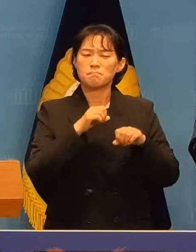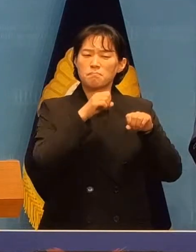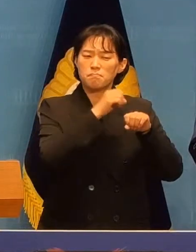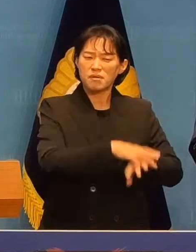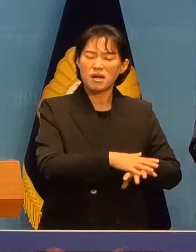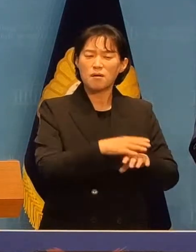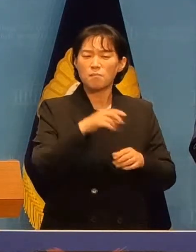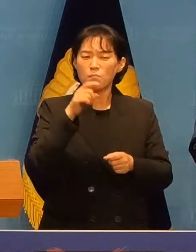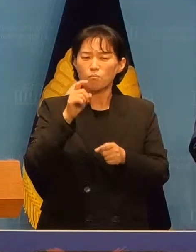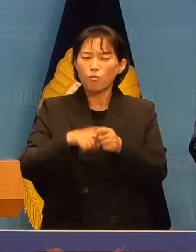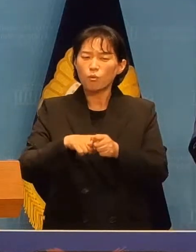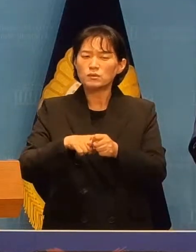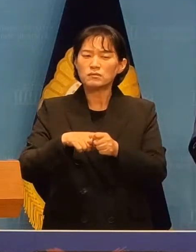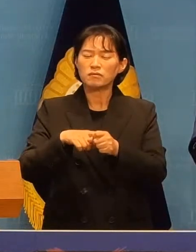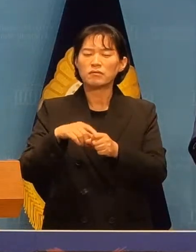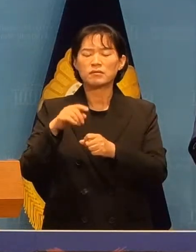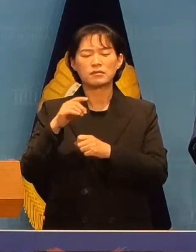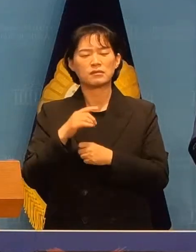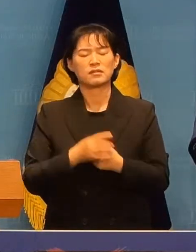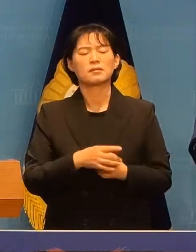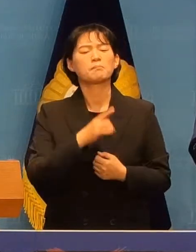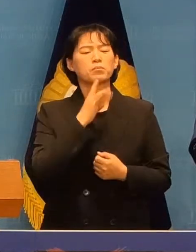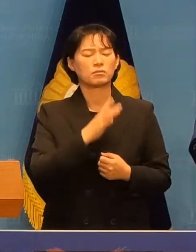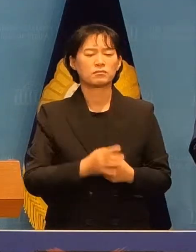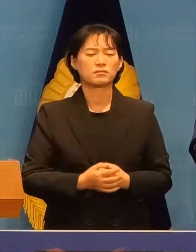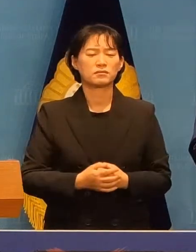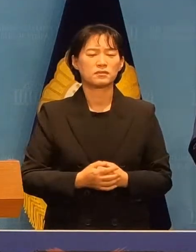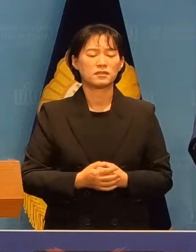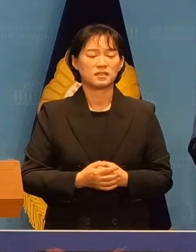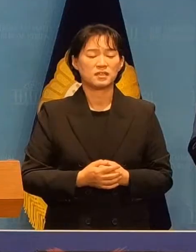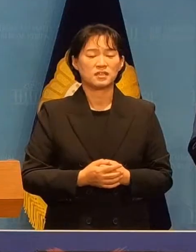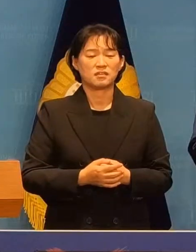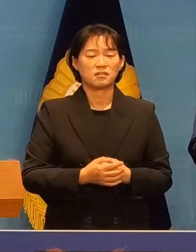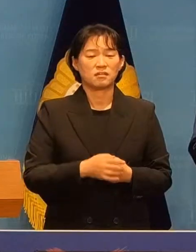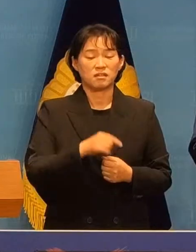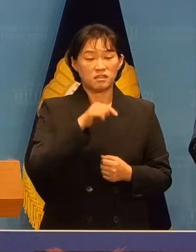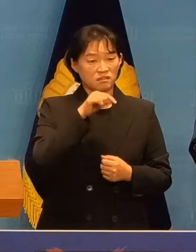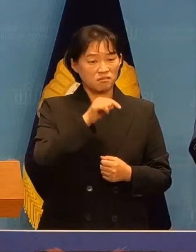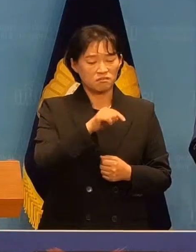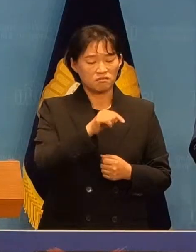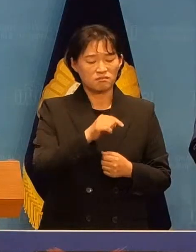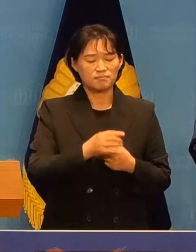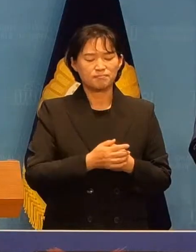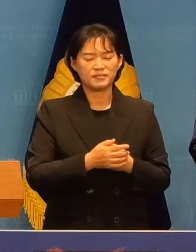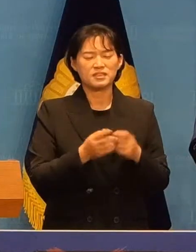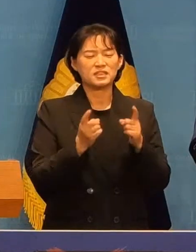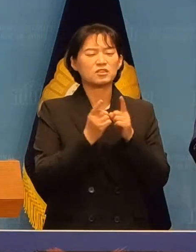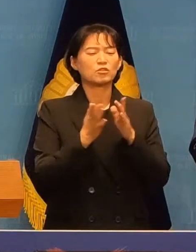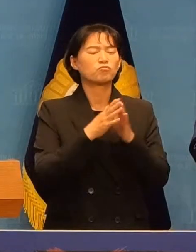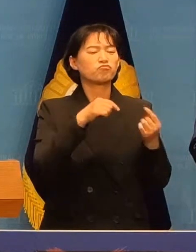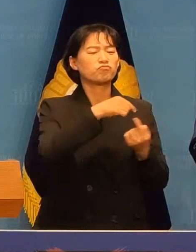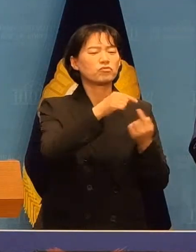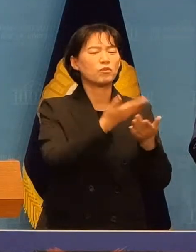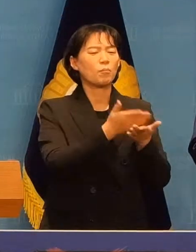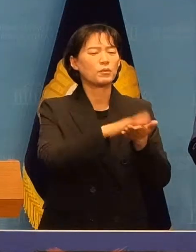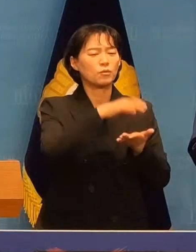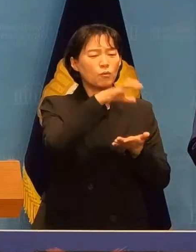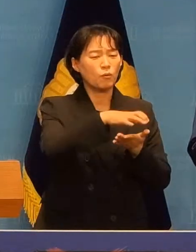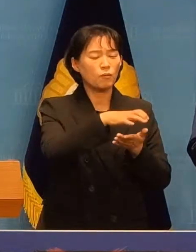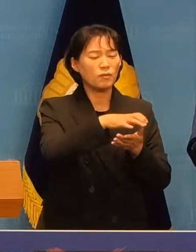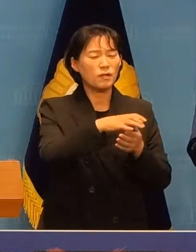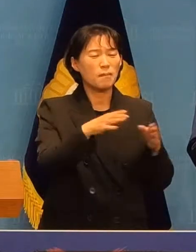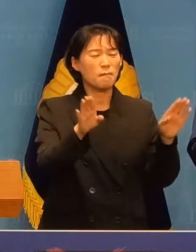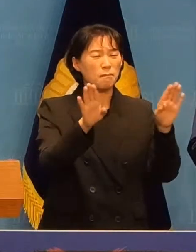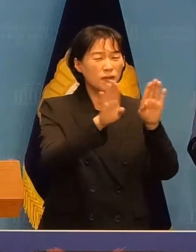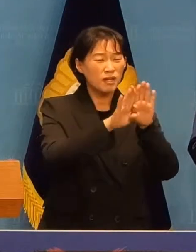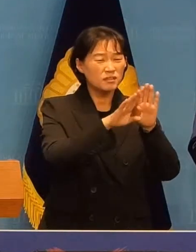함께 꺼내든 카드일 뿐입니다. 직영정비센터의 폐쇄는 국내 시장 점유율 급감으로